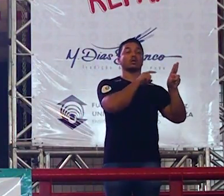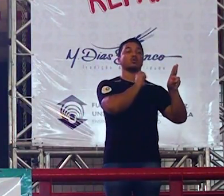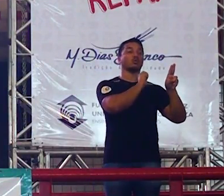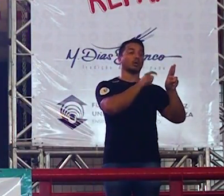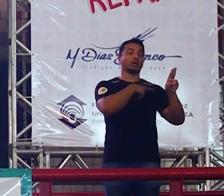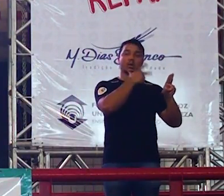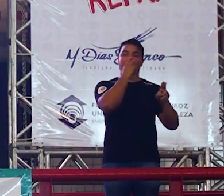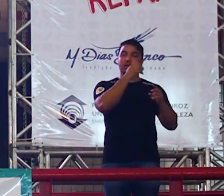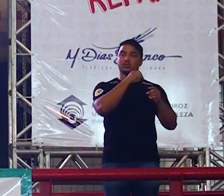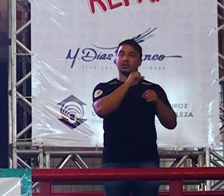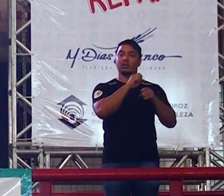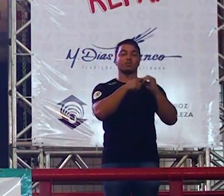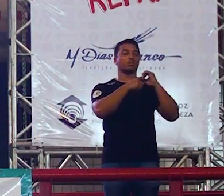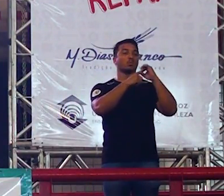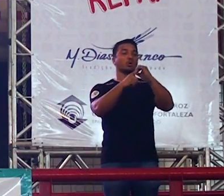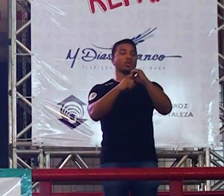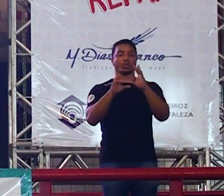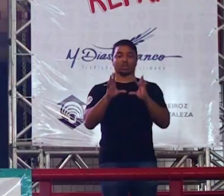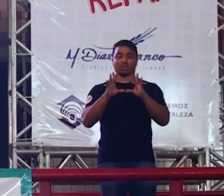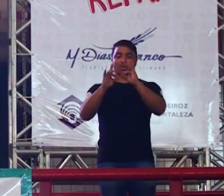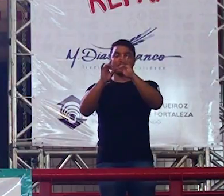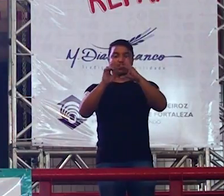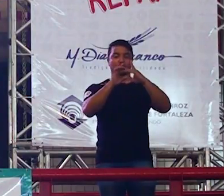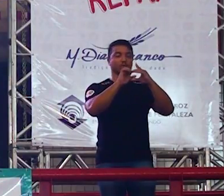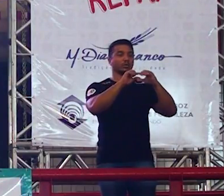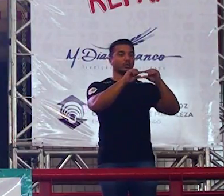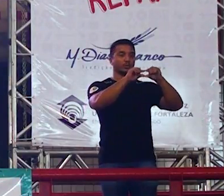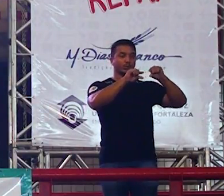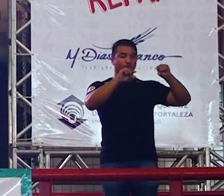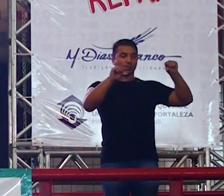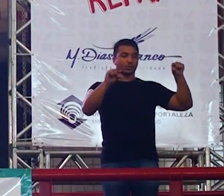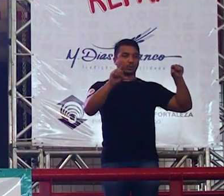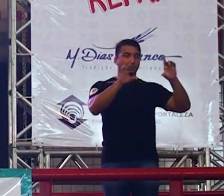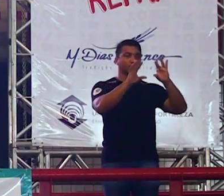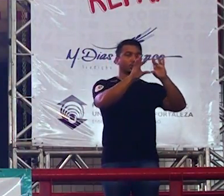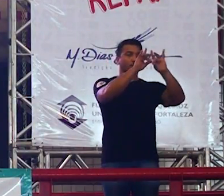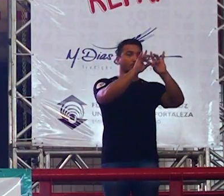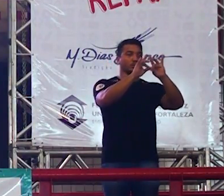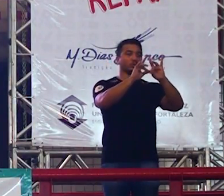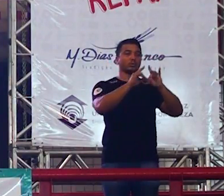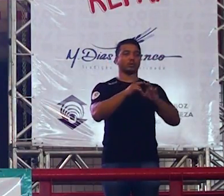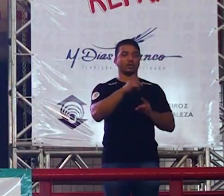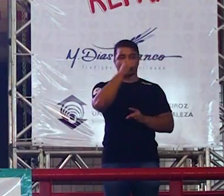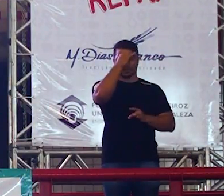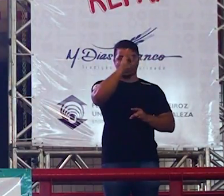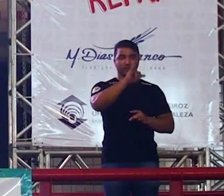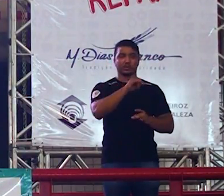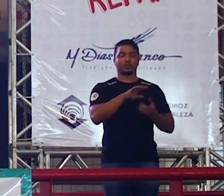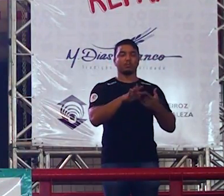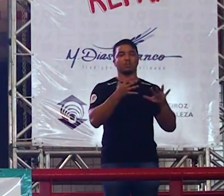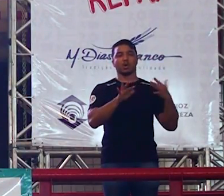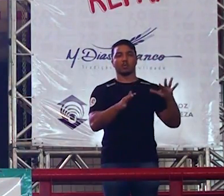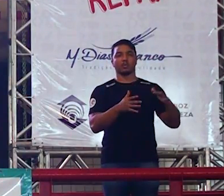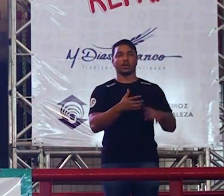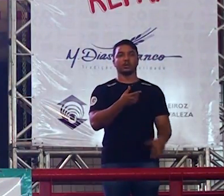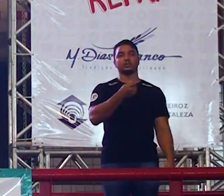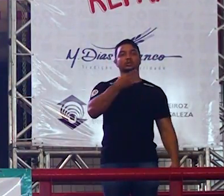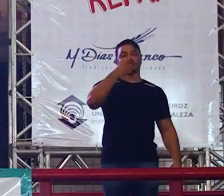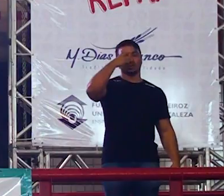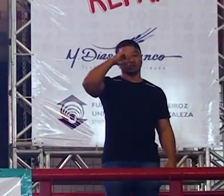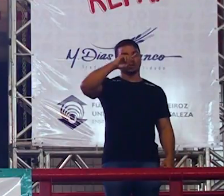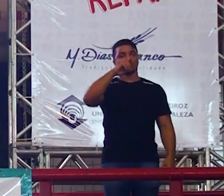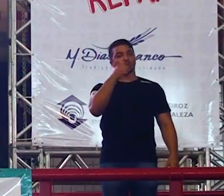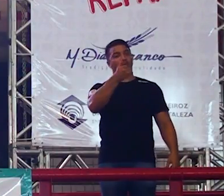vai impedir a fixação da estrutura já fecundada, já com mais ou menos 10 dias